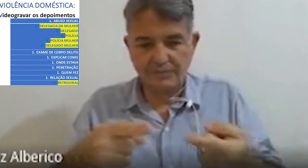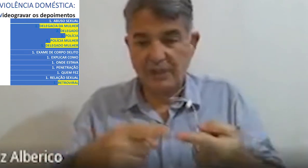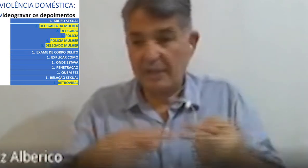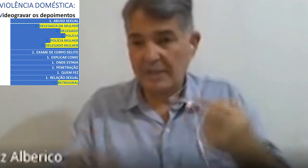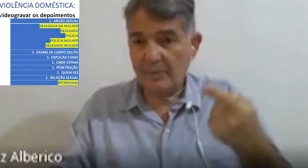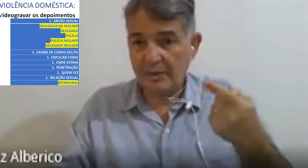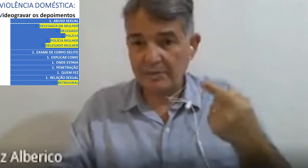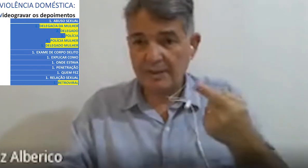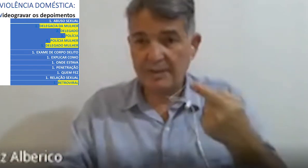Ele nem sabe o que é contradição.